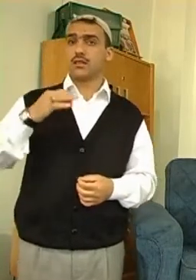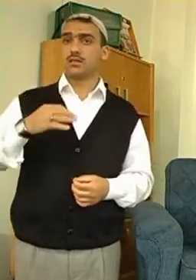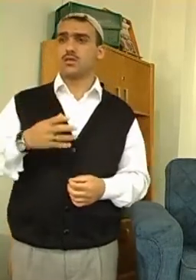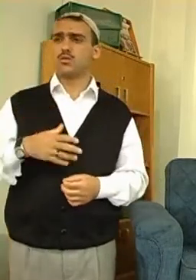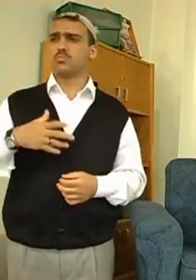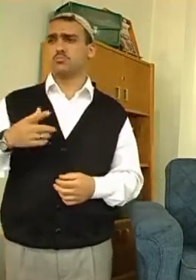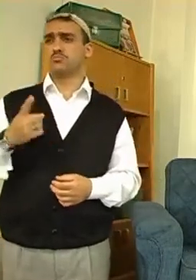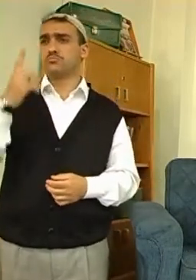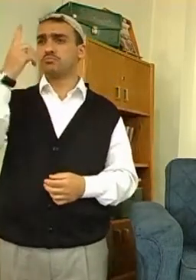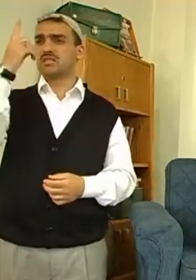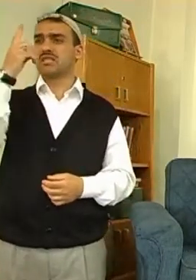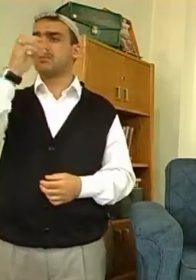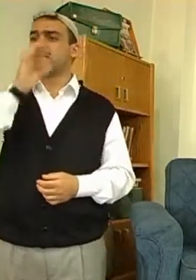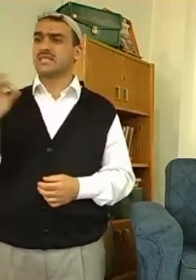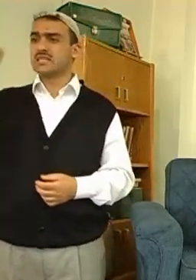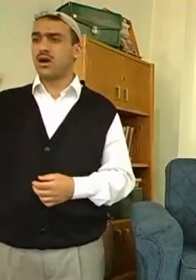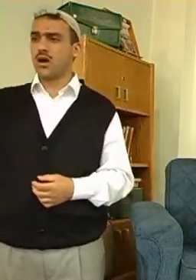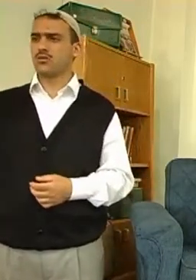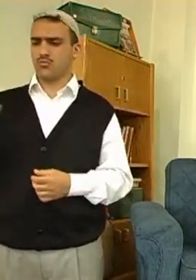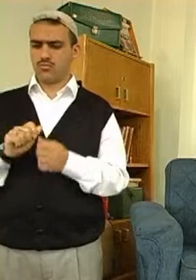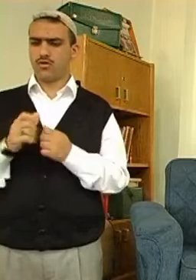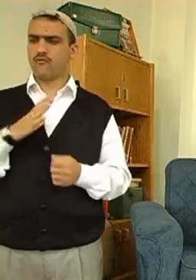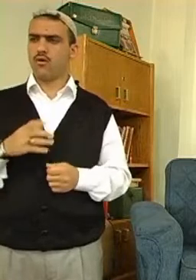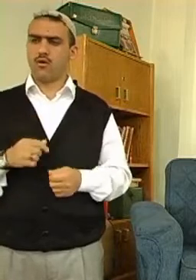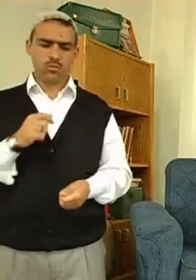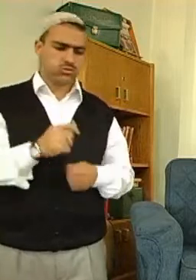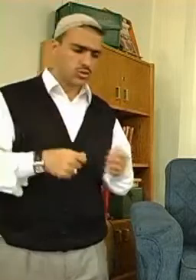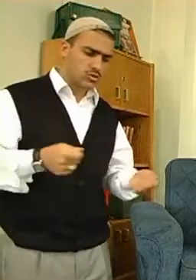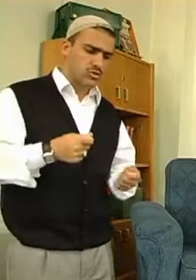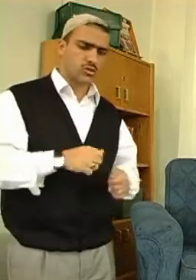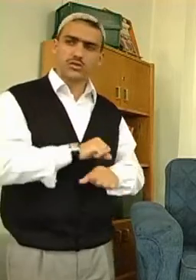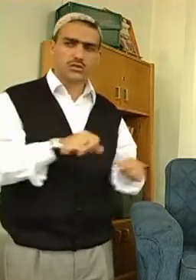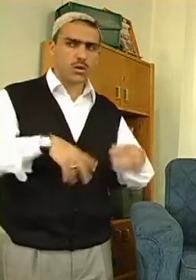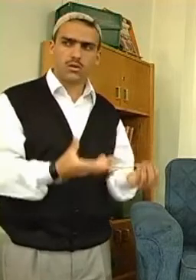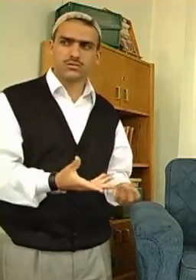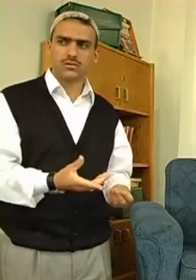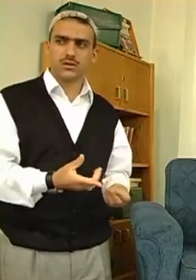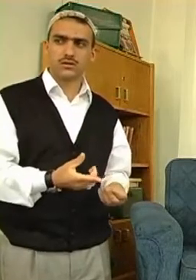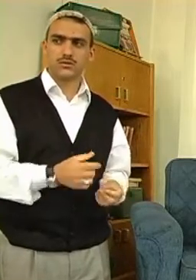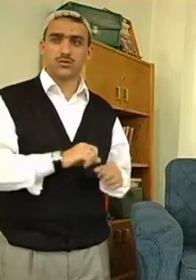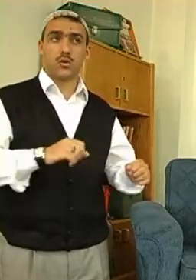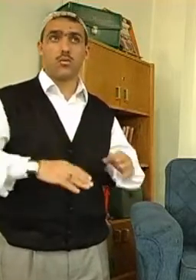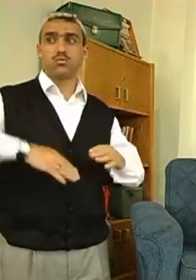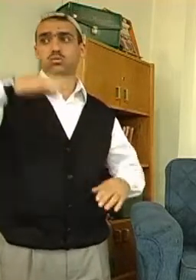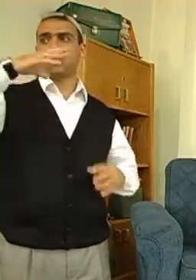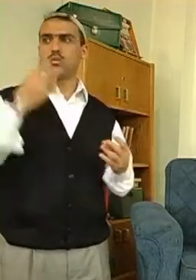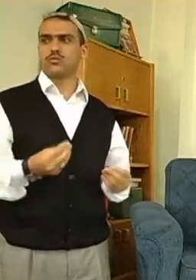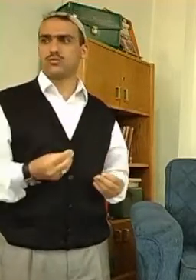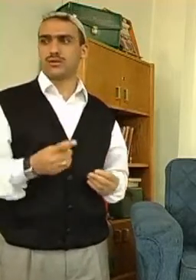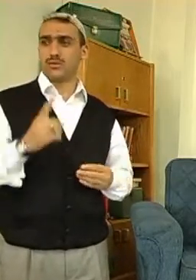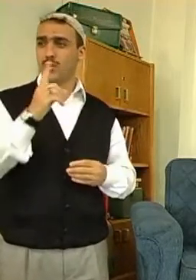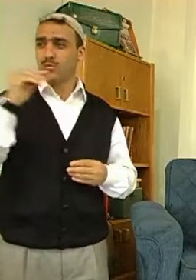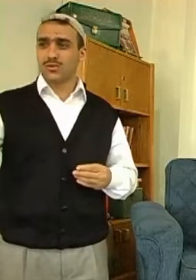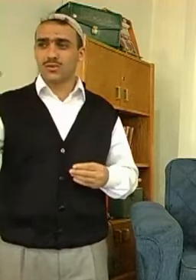büyük sermaye, yanlış yerde kullandı mı çok aşağı düşüyor. Kalp en büyük sermaye değil mi? Batıyı aşağıda kullandı mı çok